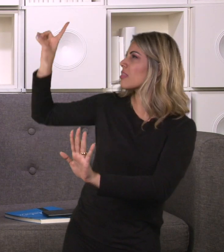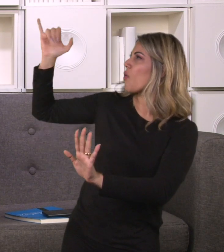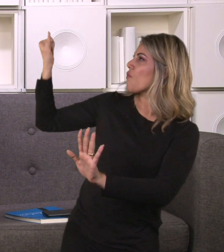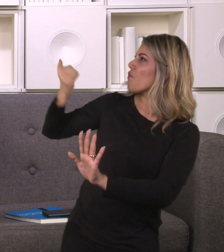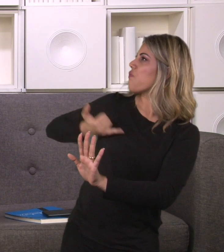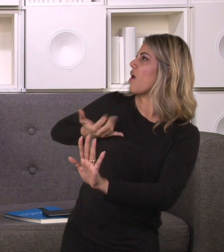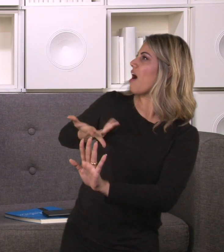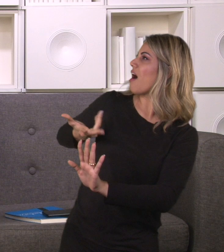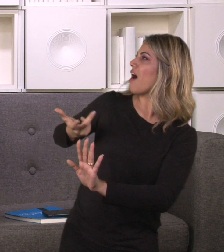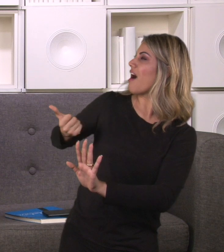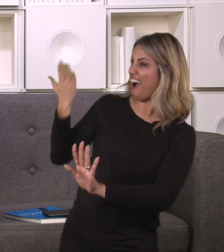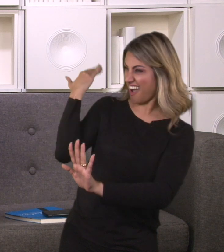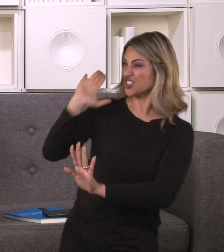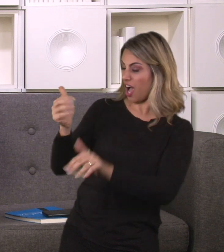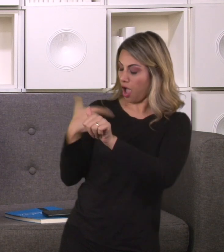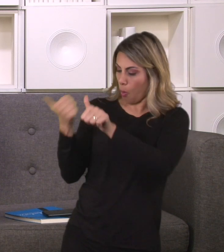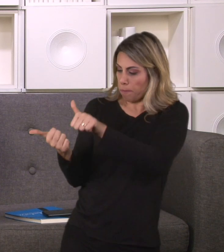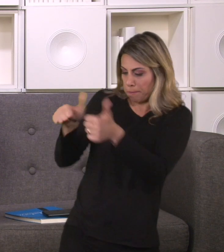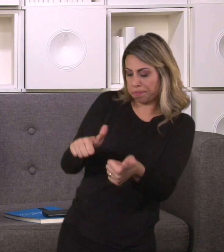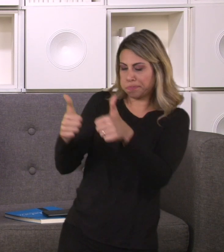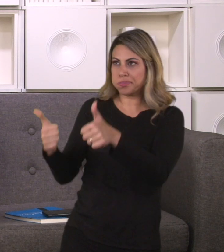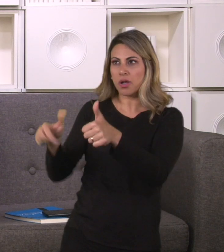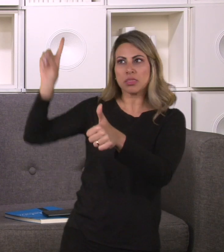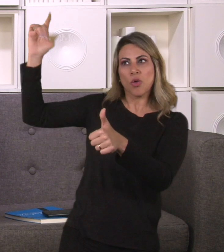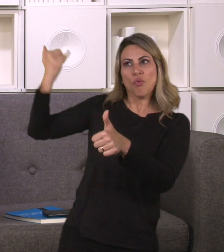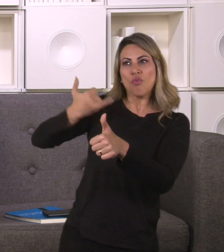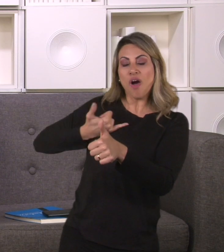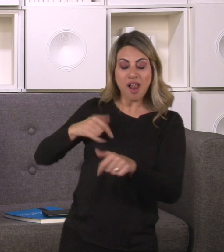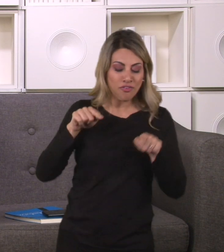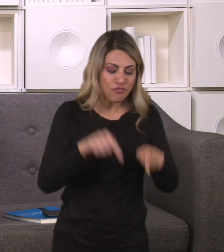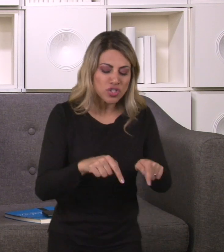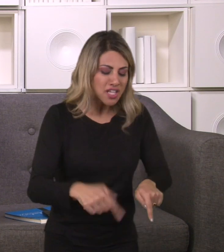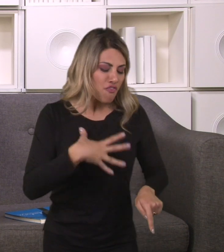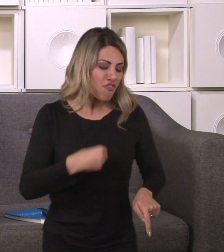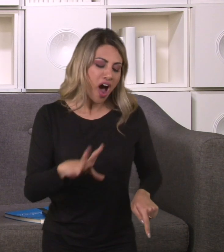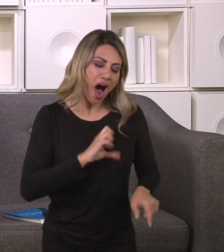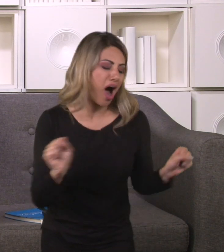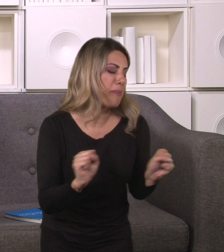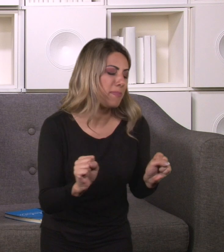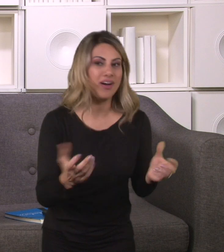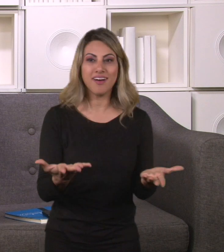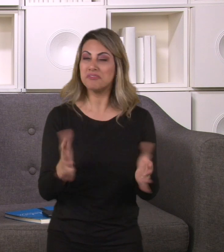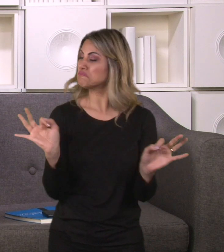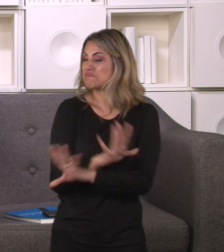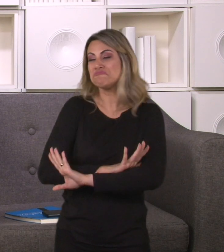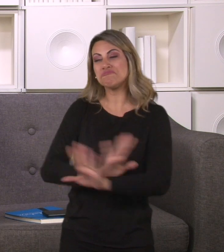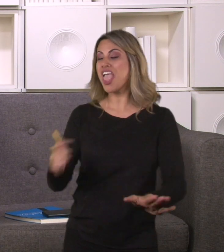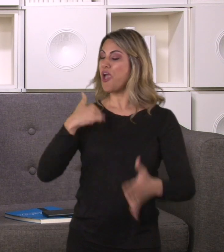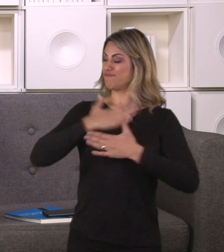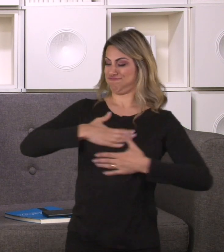olha, o fato de que eu tenho necessidades que não são supridas, o fato de que eu experimento dor,